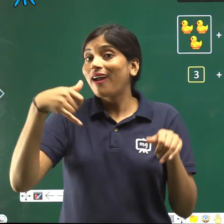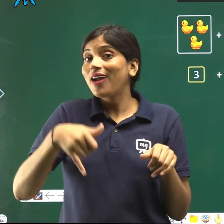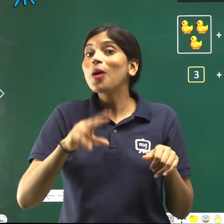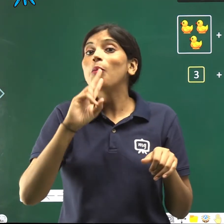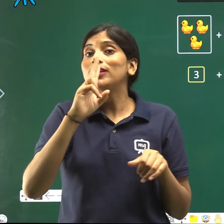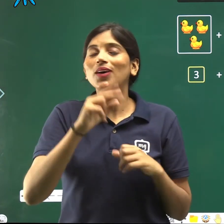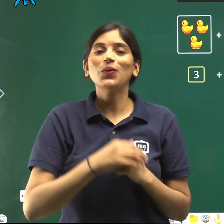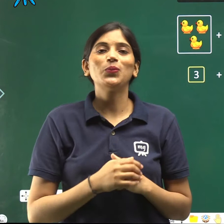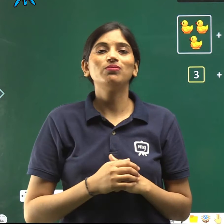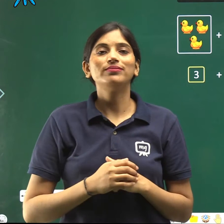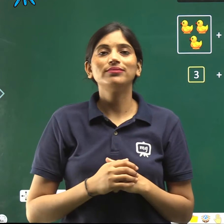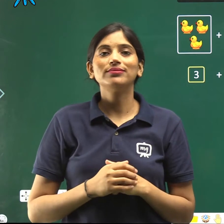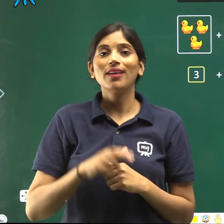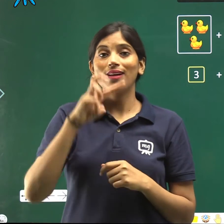बताओ।